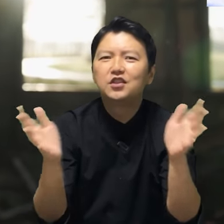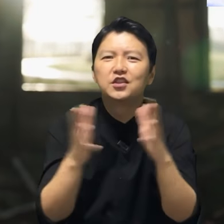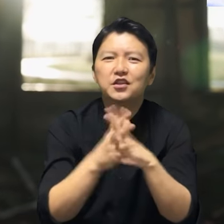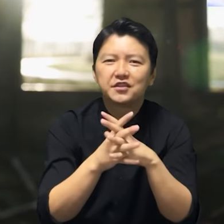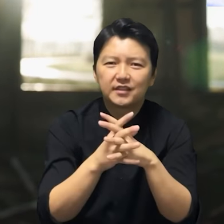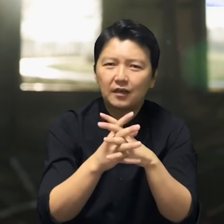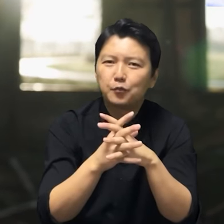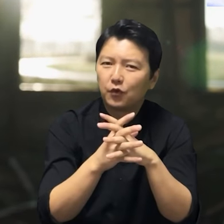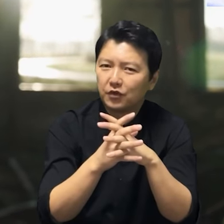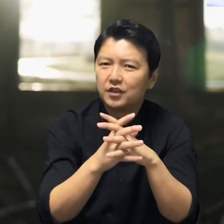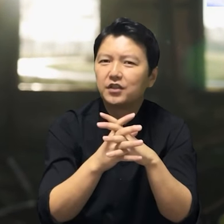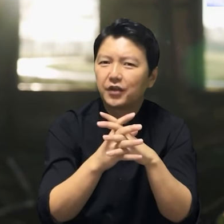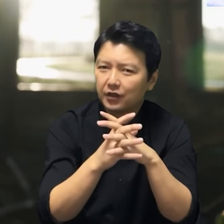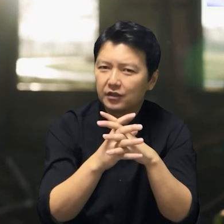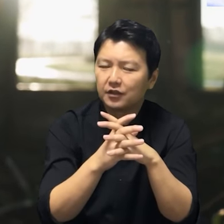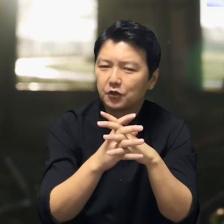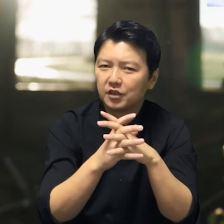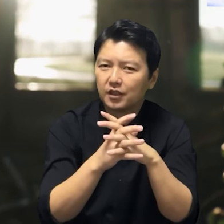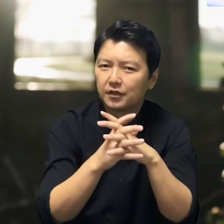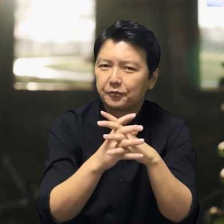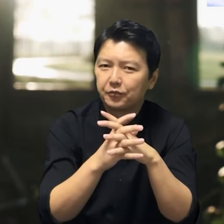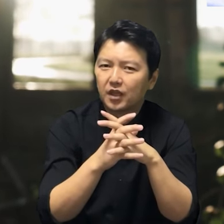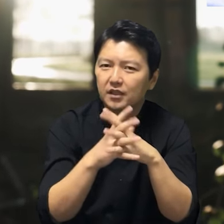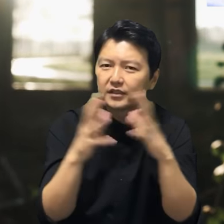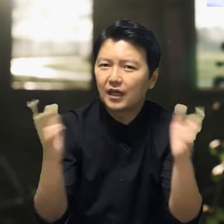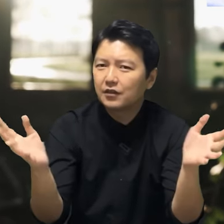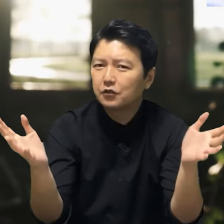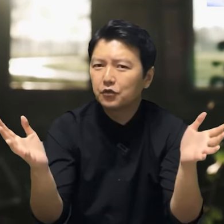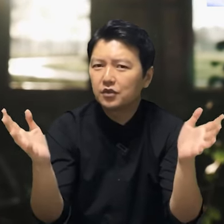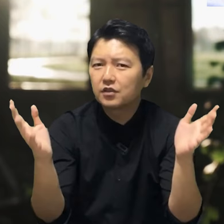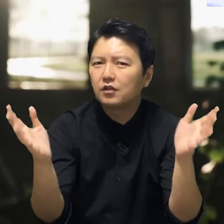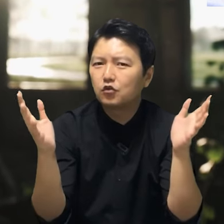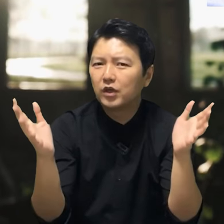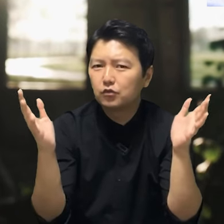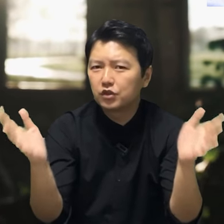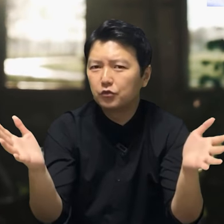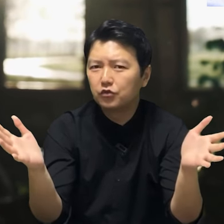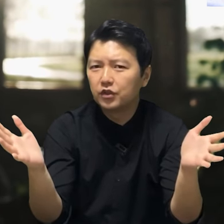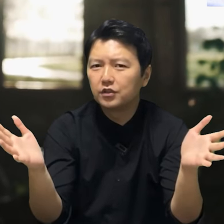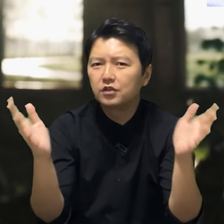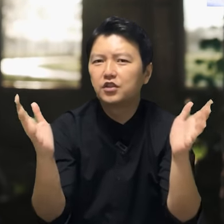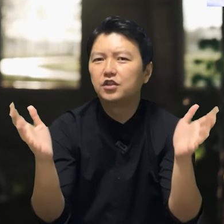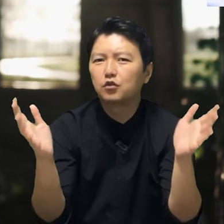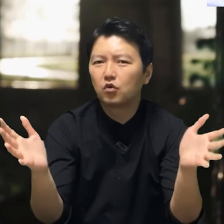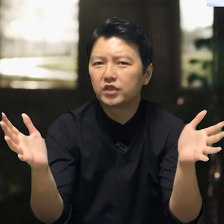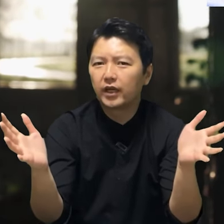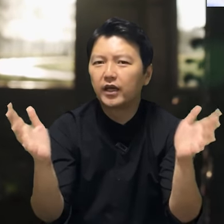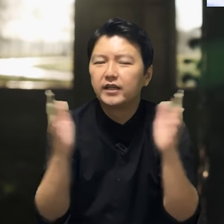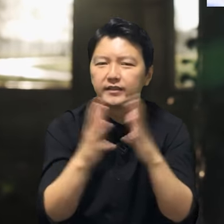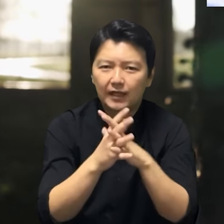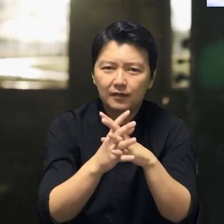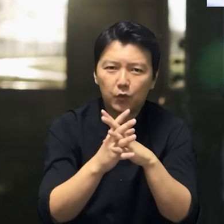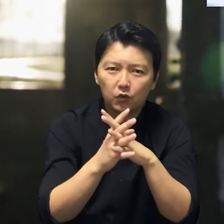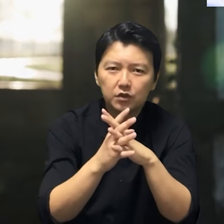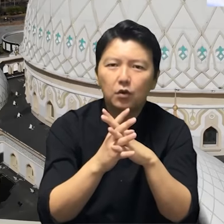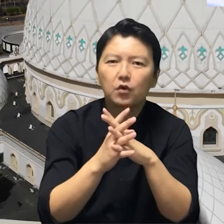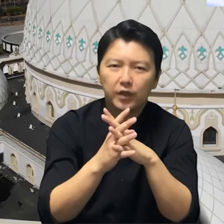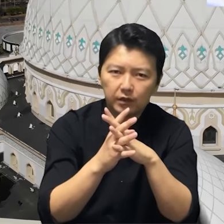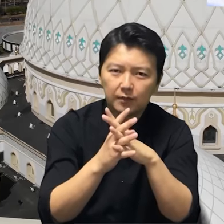드디어 짱보린이 태어나게 됩니다. 4년 뒤인 1966년에는 그의 동생 짱보이도